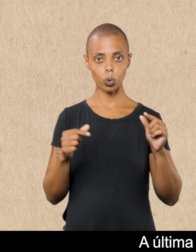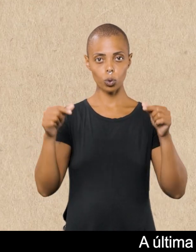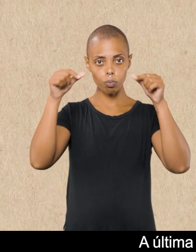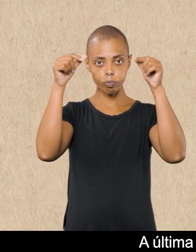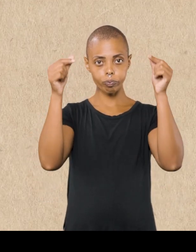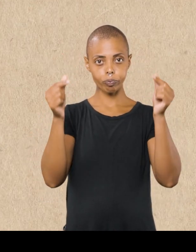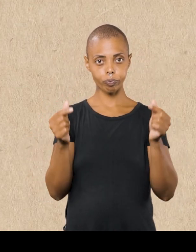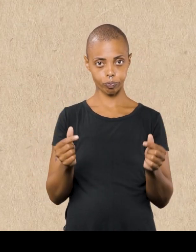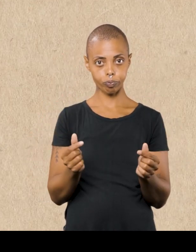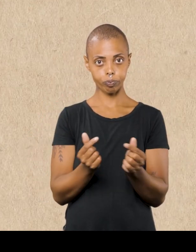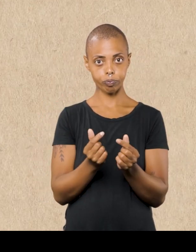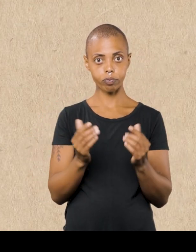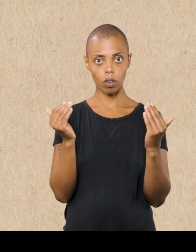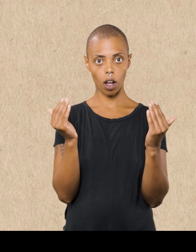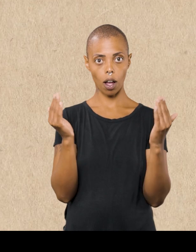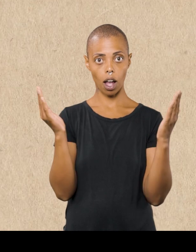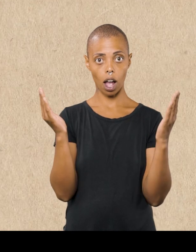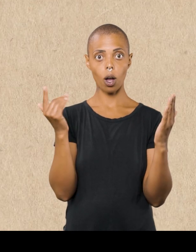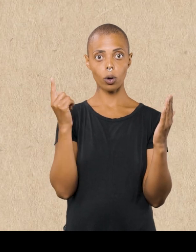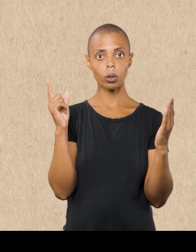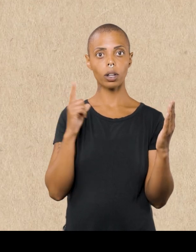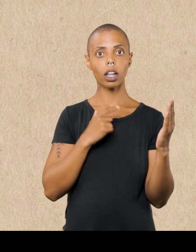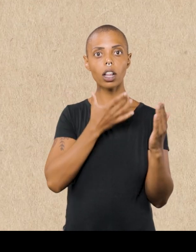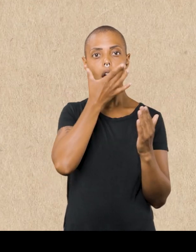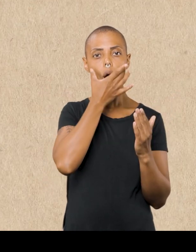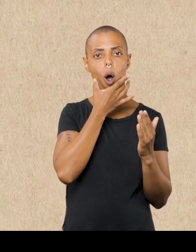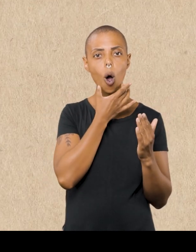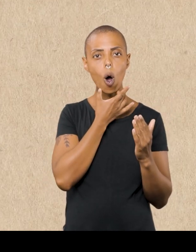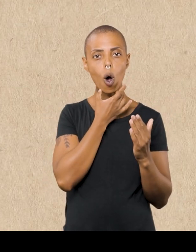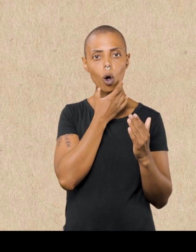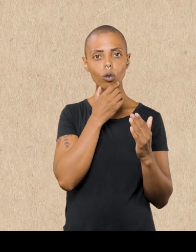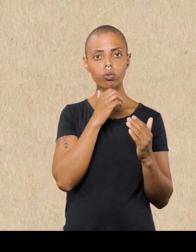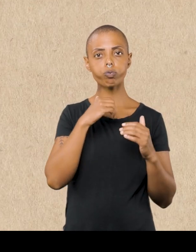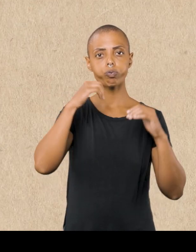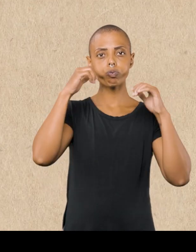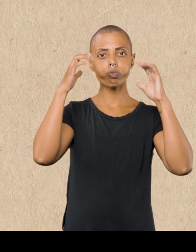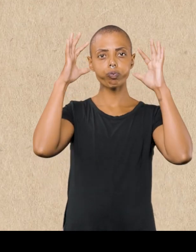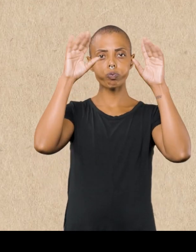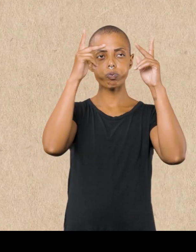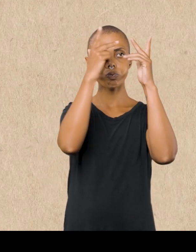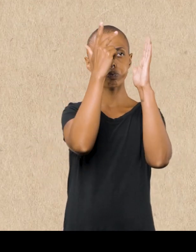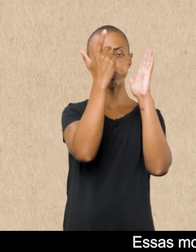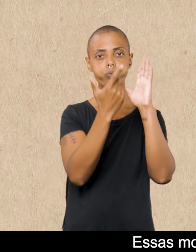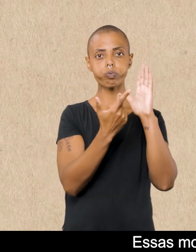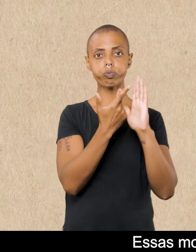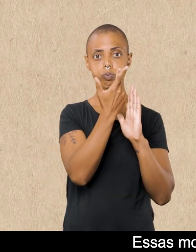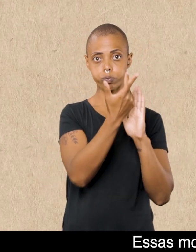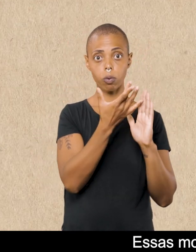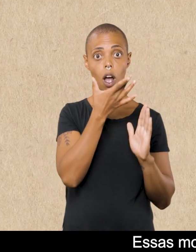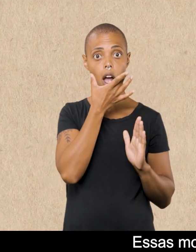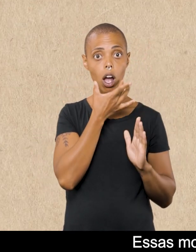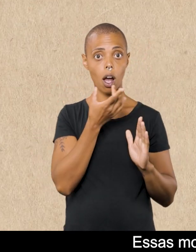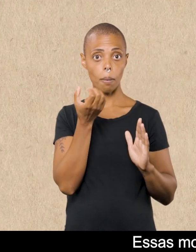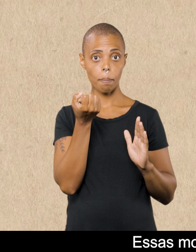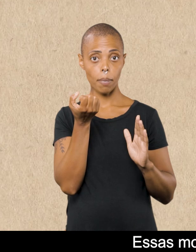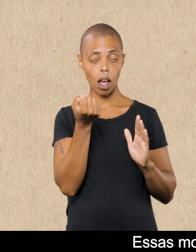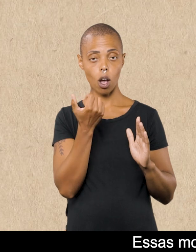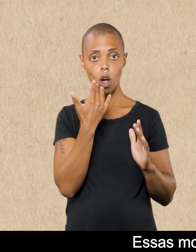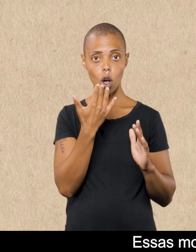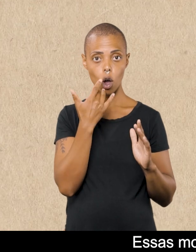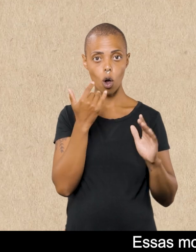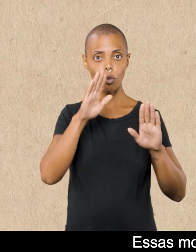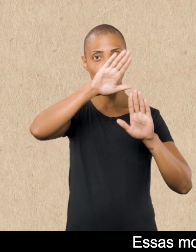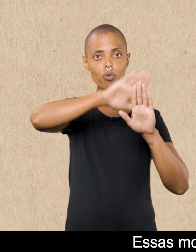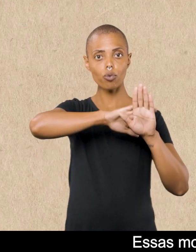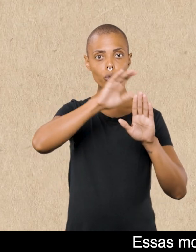marrom. A última camada de molduras, a mais externa, é composta de vários rostos carrancudos em branco